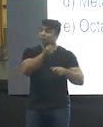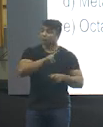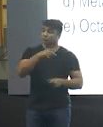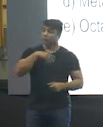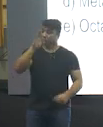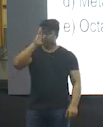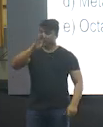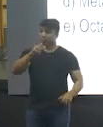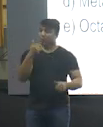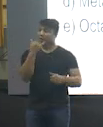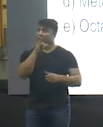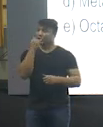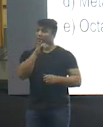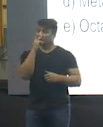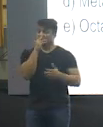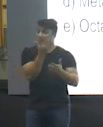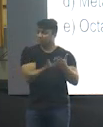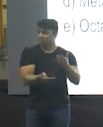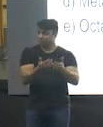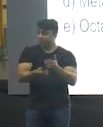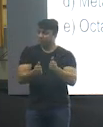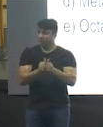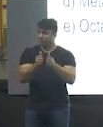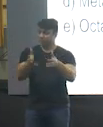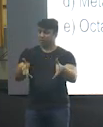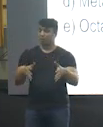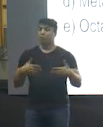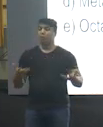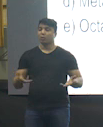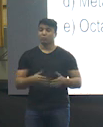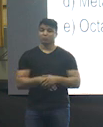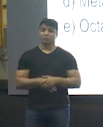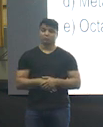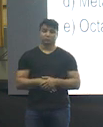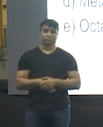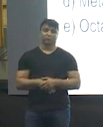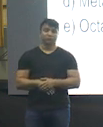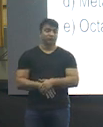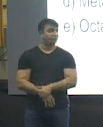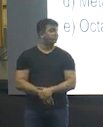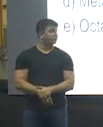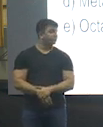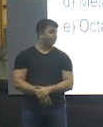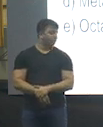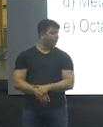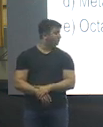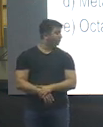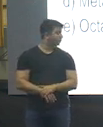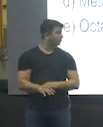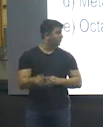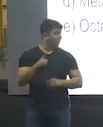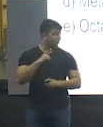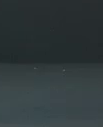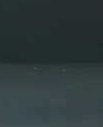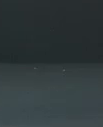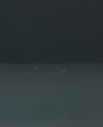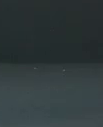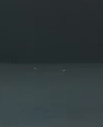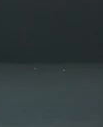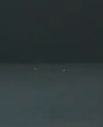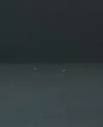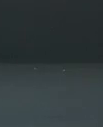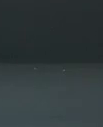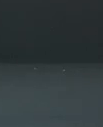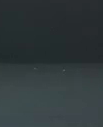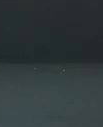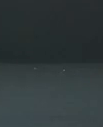de energia por grama? Galera, estão preparados? Esse tipo de questão é muito cobrado, muito.